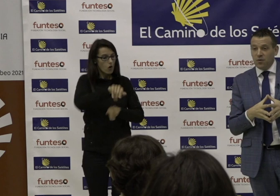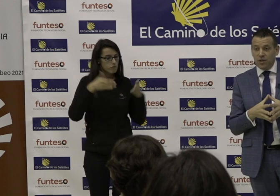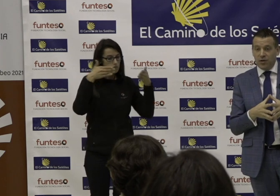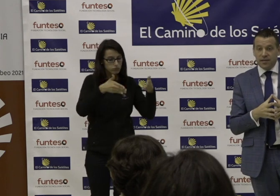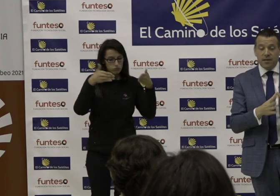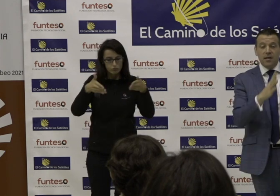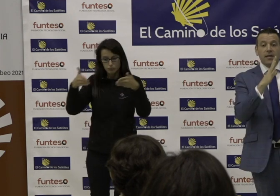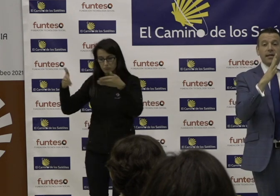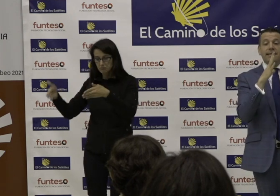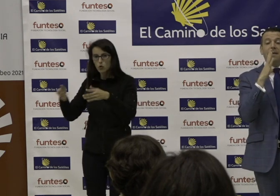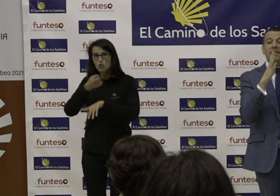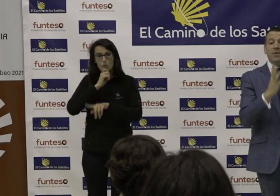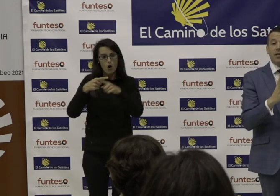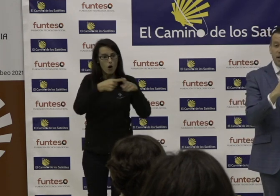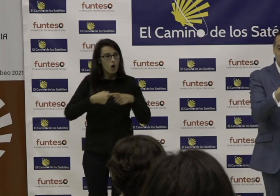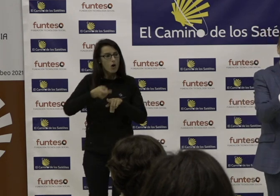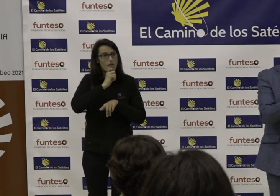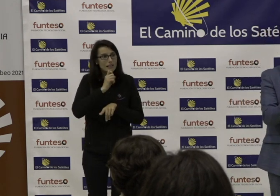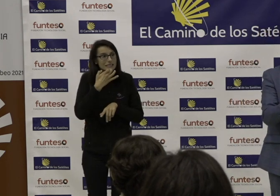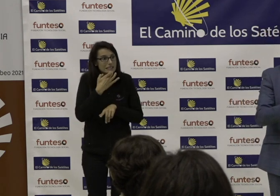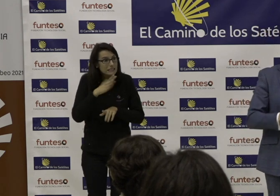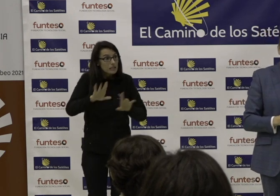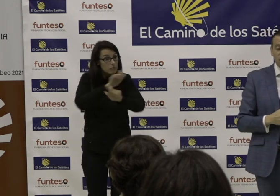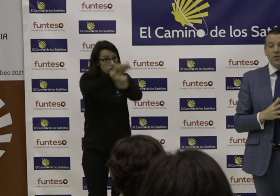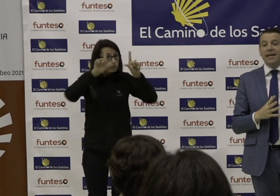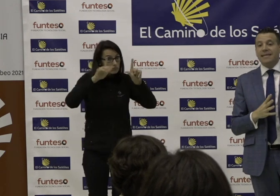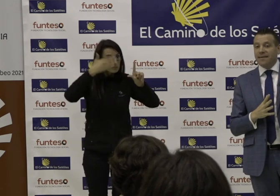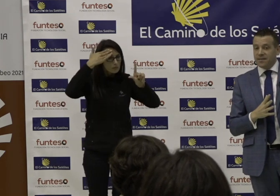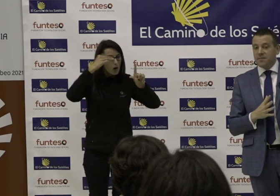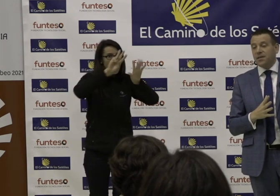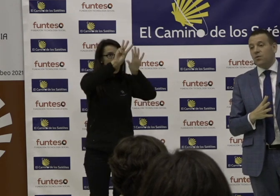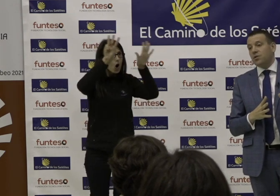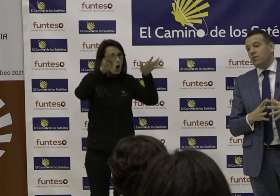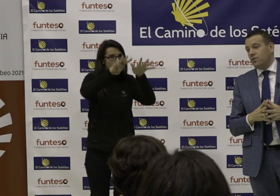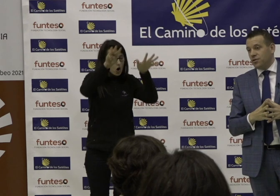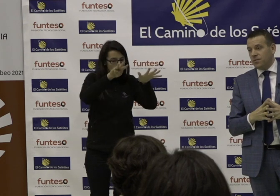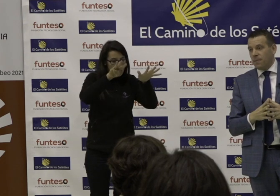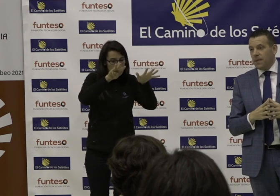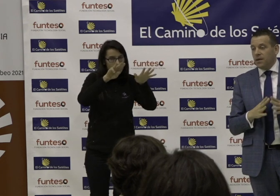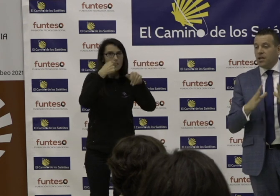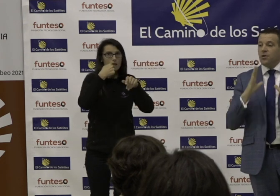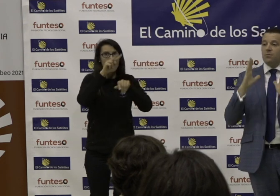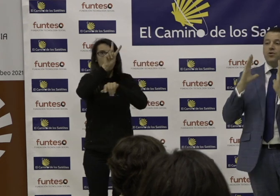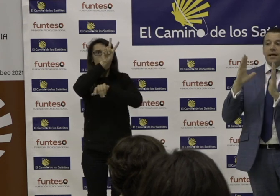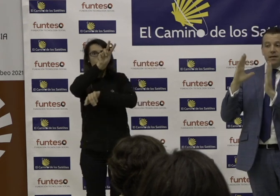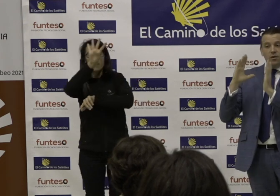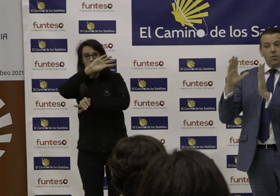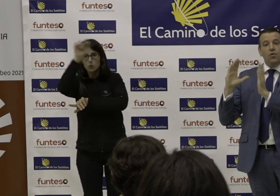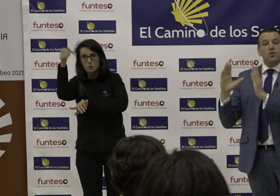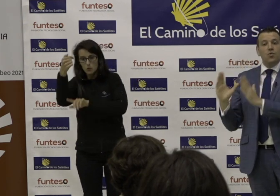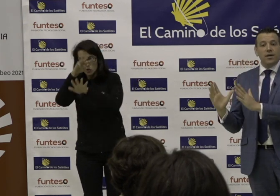esas 24 horas. Y si la parte principal son 8 horas, pues yo tengo que restar de esas 24, 8. Y voy a